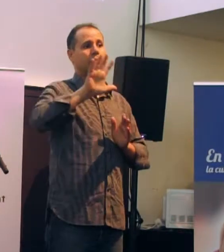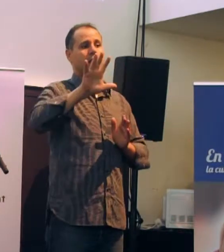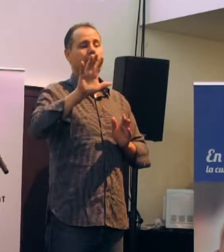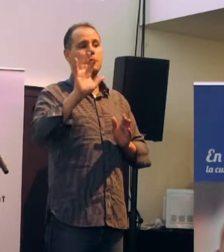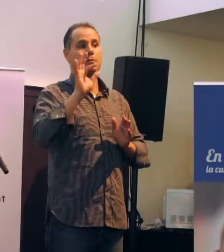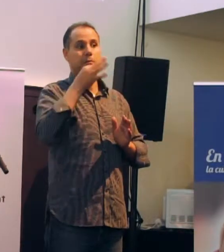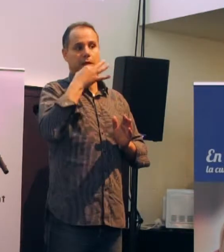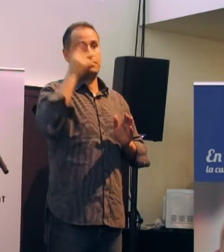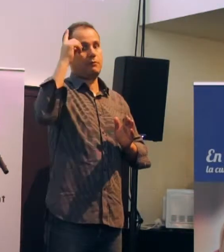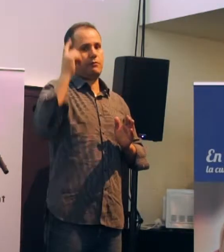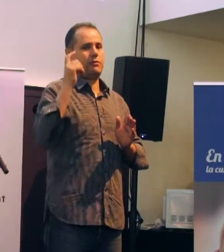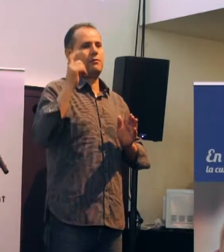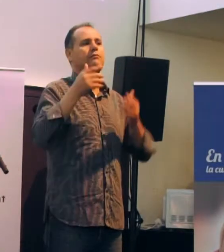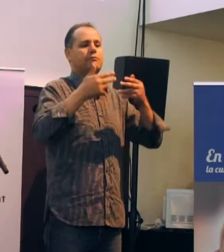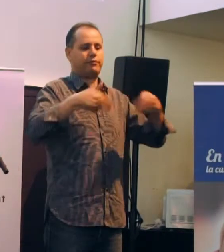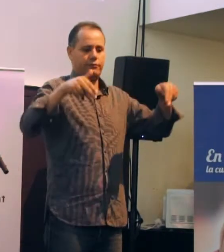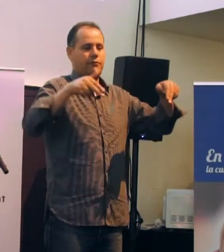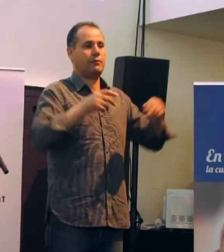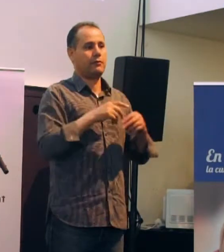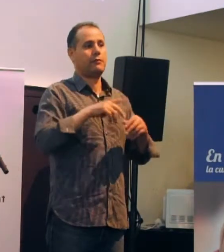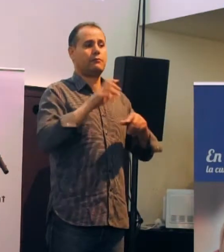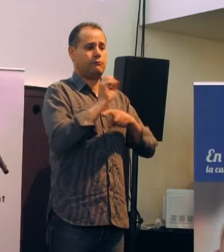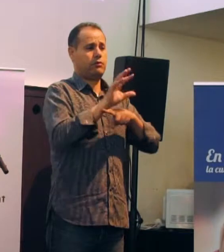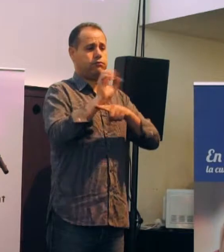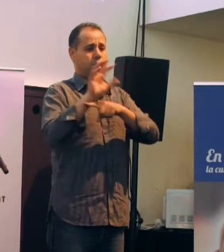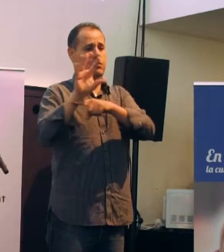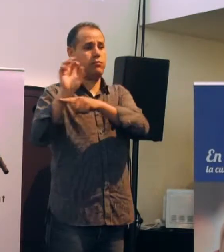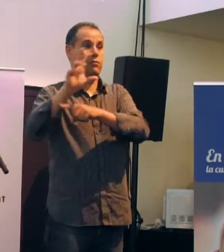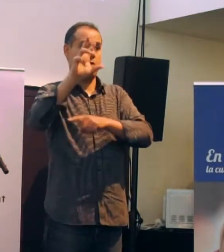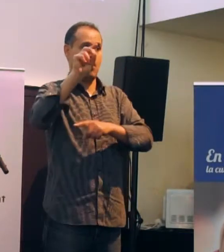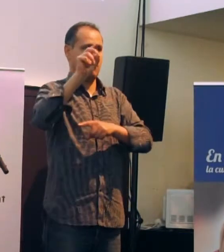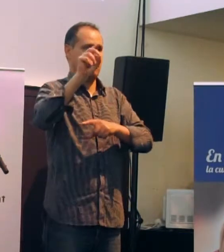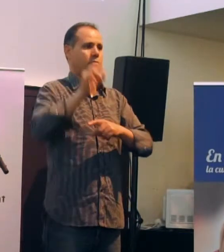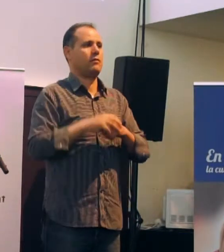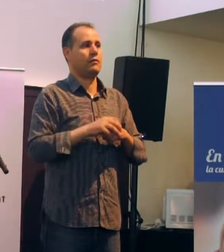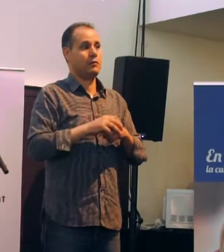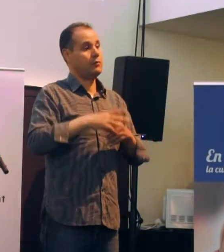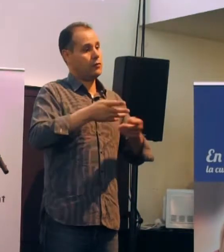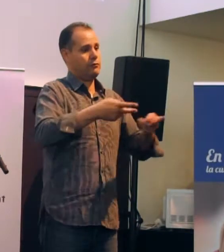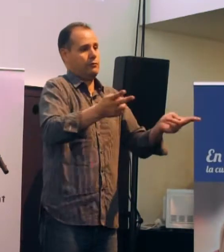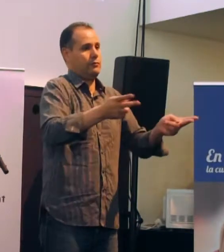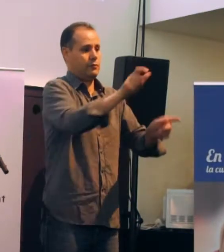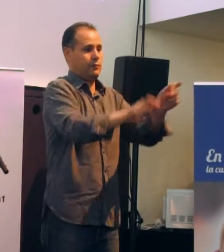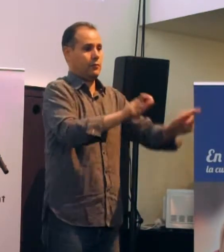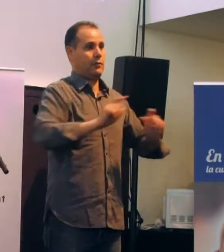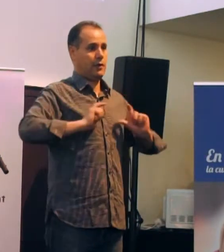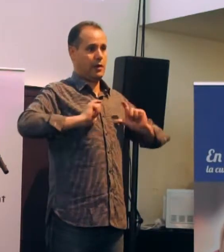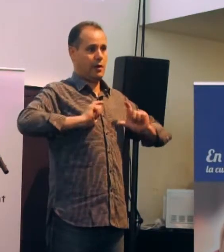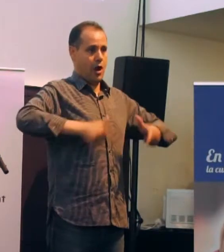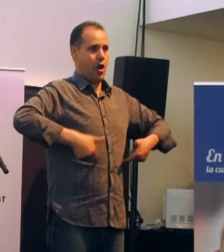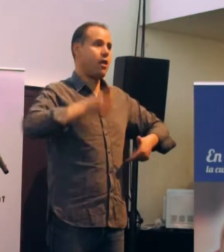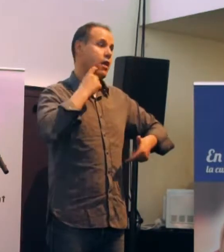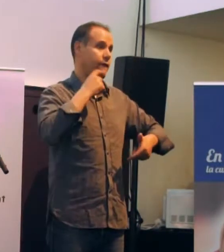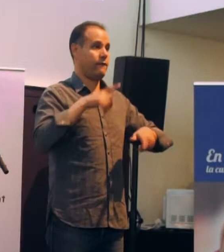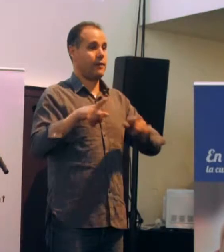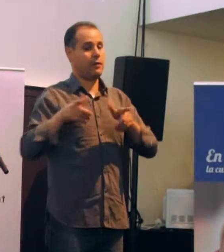dernier. Avec une trentaine de projections sur le département proposées à l'attention des publics scolaires dans les salles partenaires.